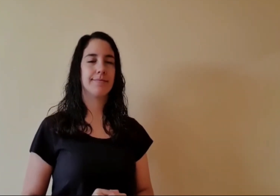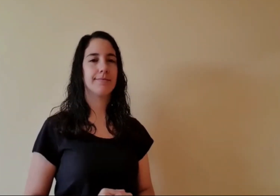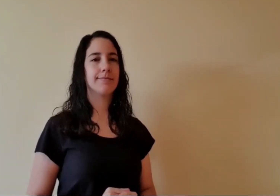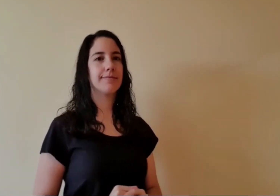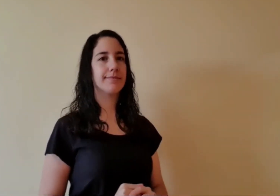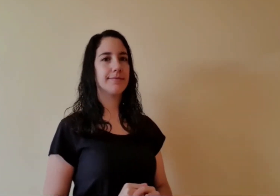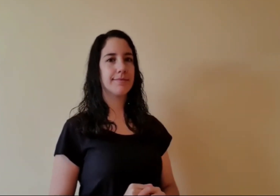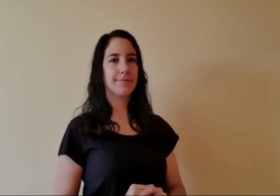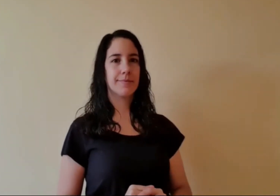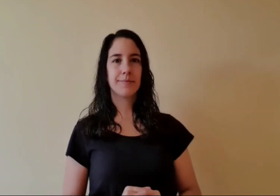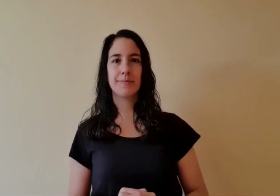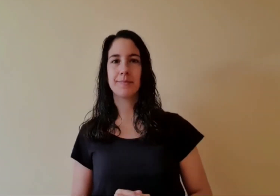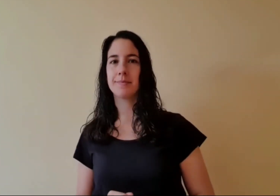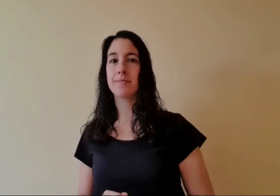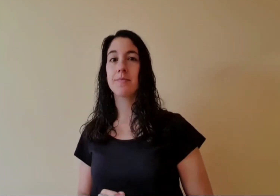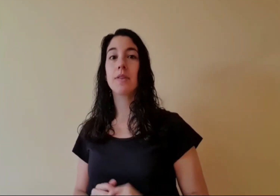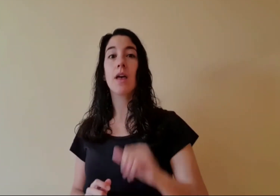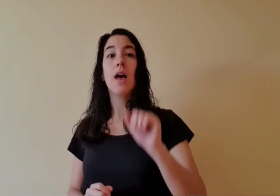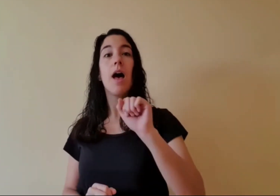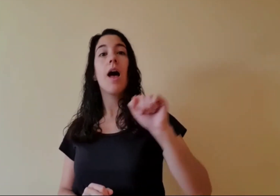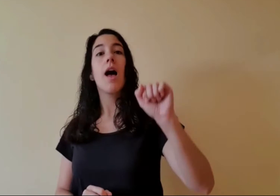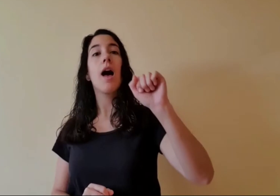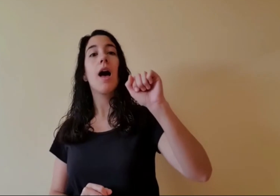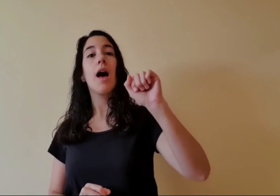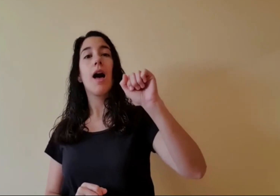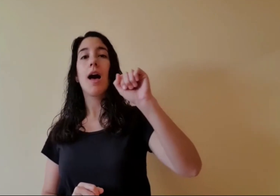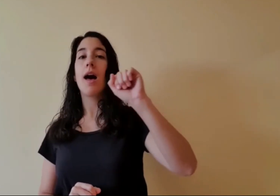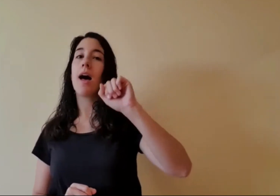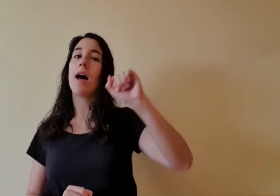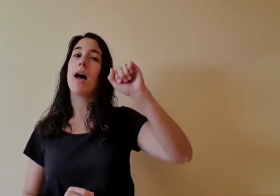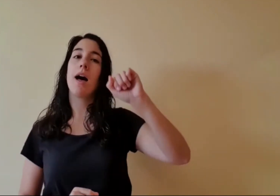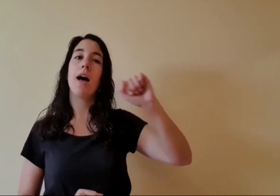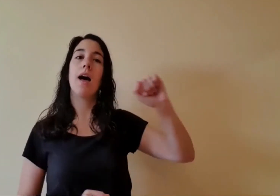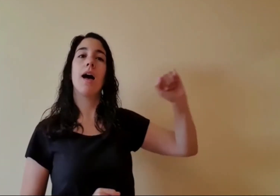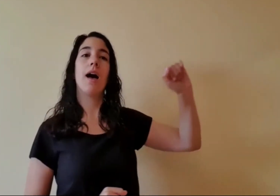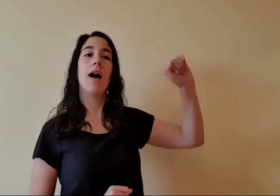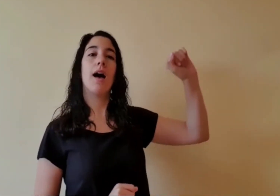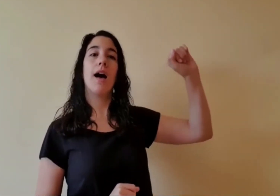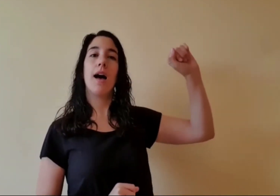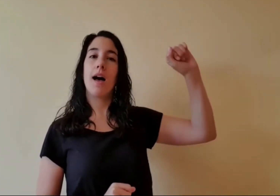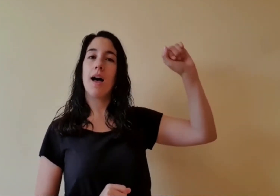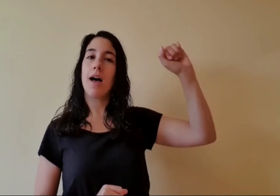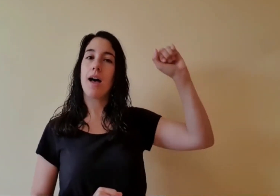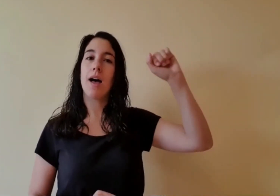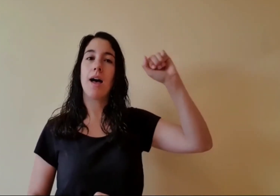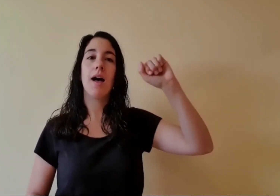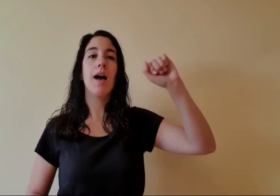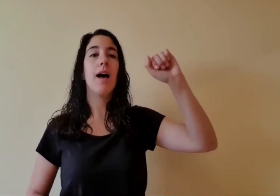Thank you.